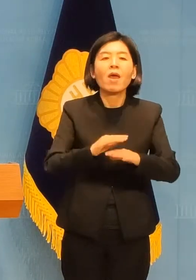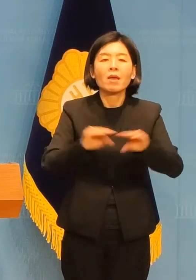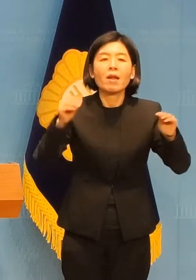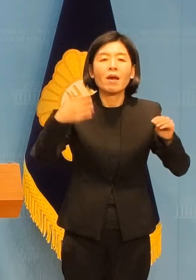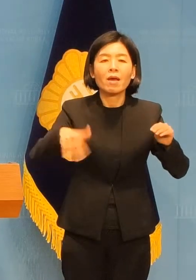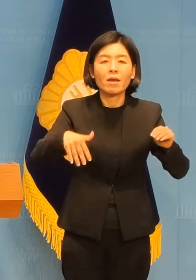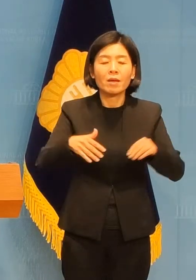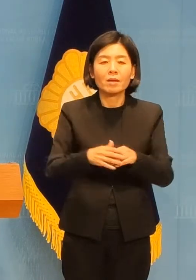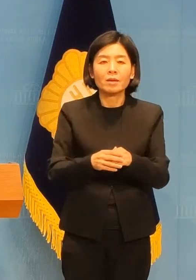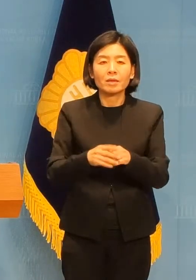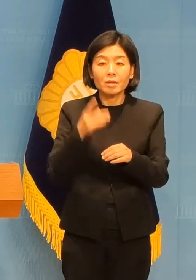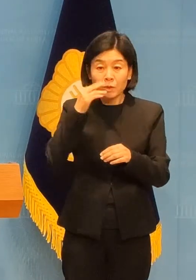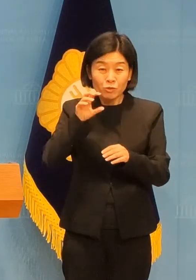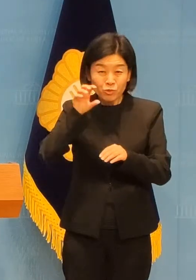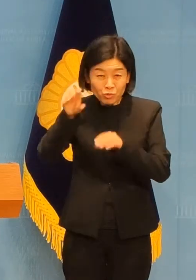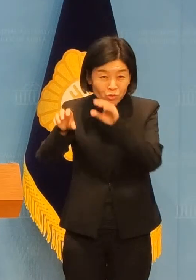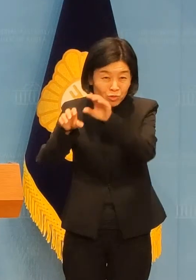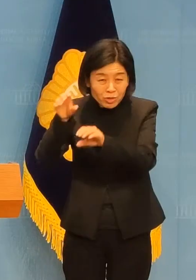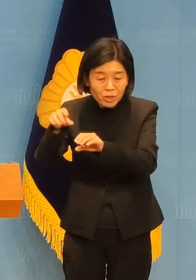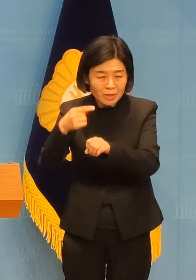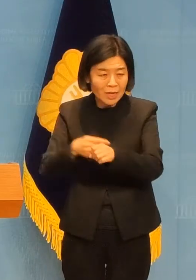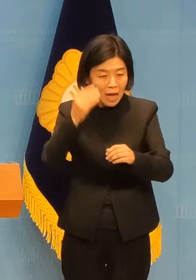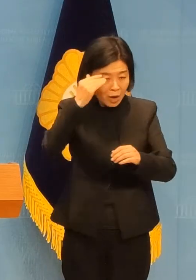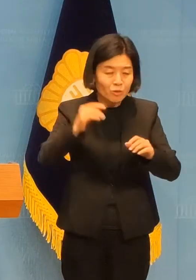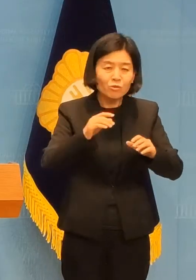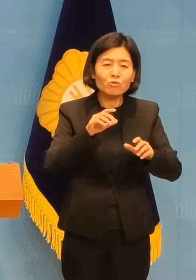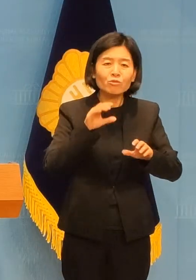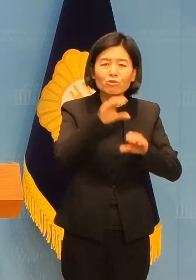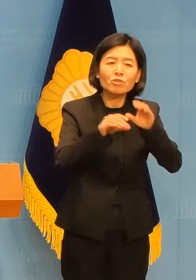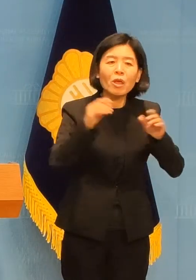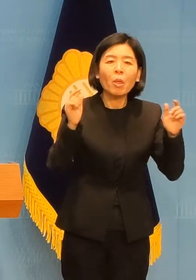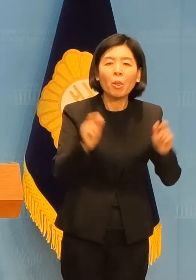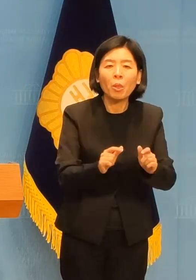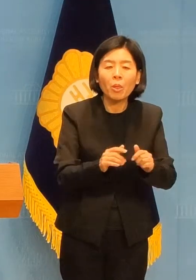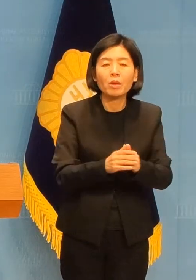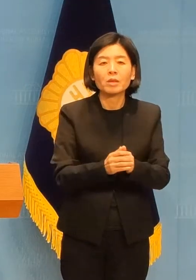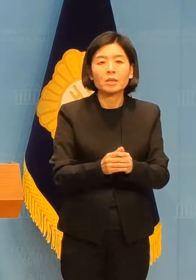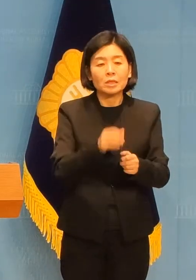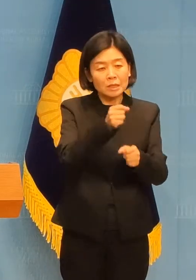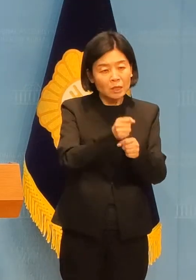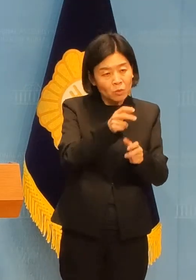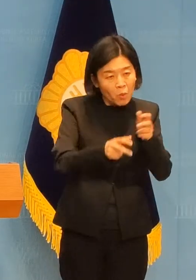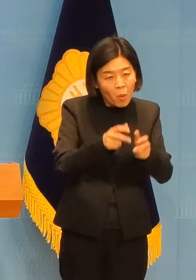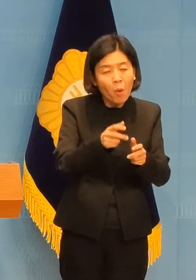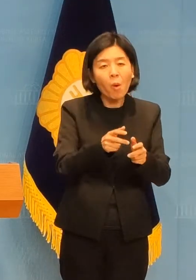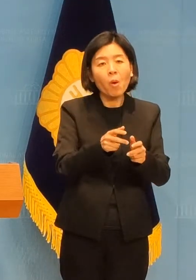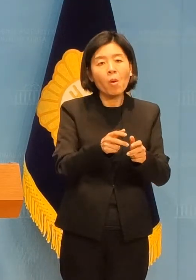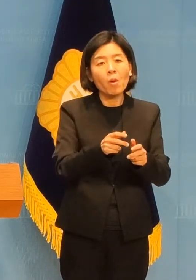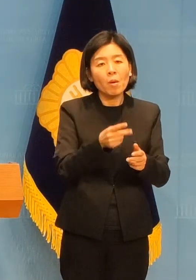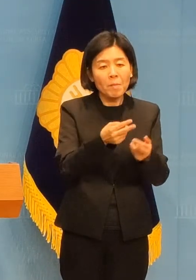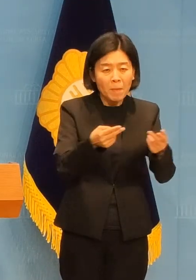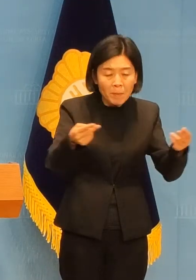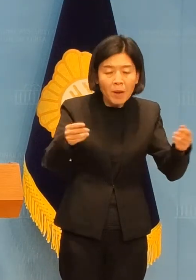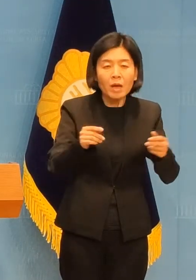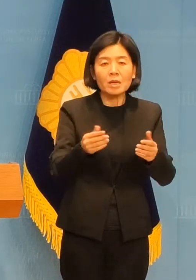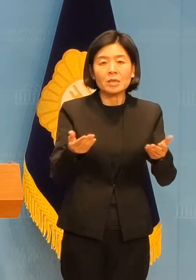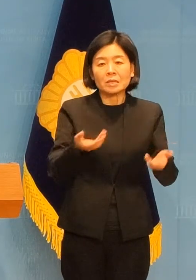투자는 필연적으로 국내 투자 축소, 제조업 약화와 산업 공동화, 일자리 감소로 이어질 수밖에